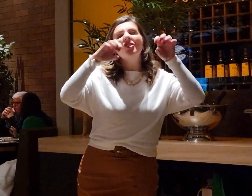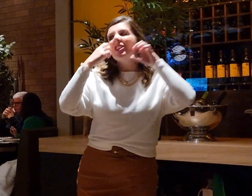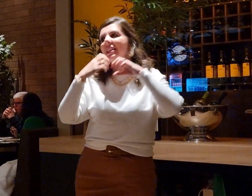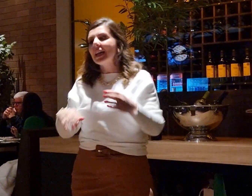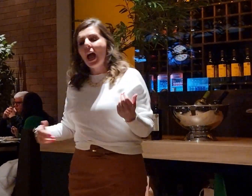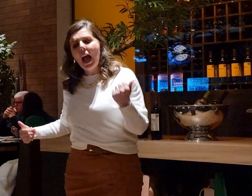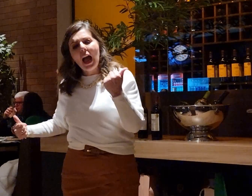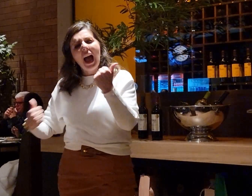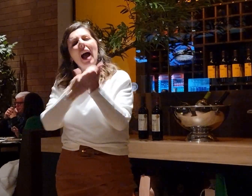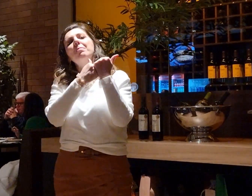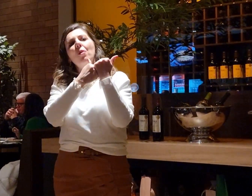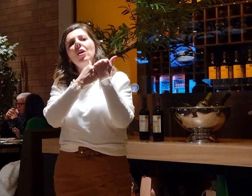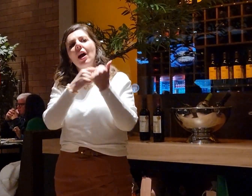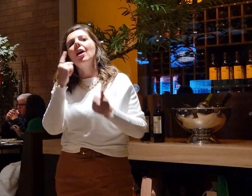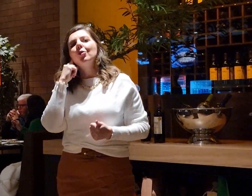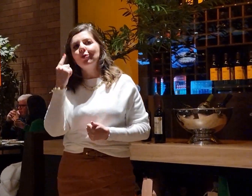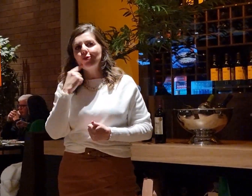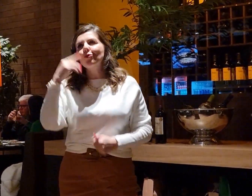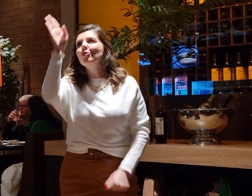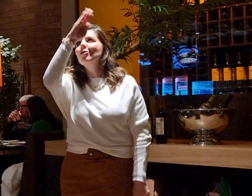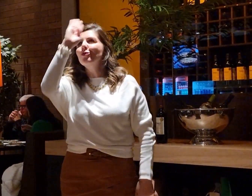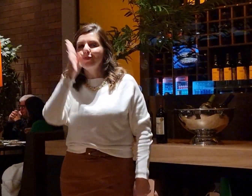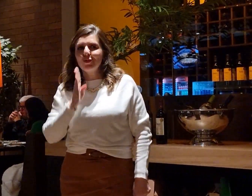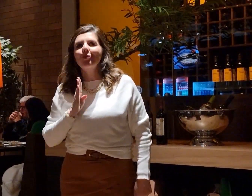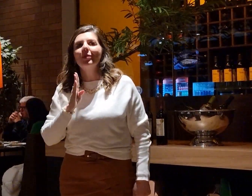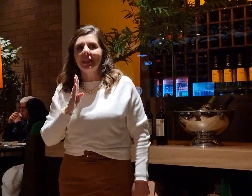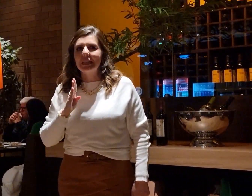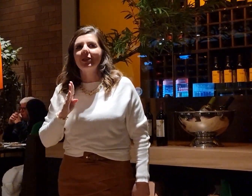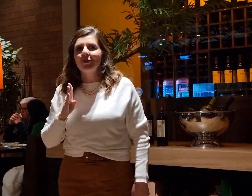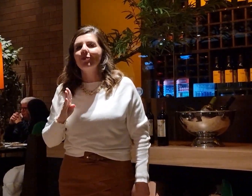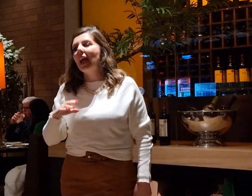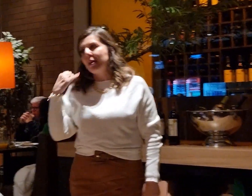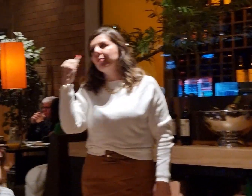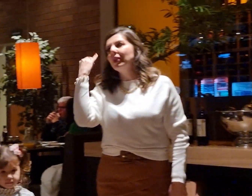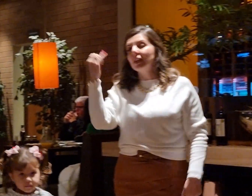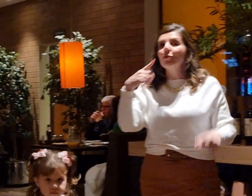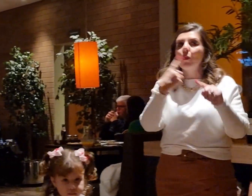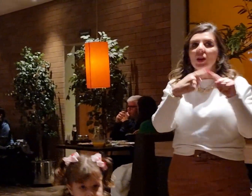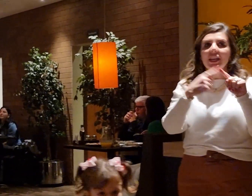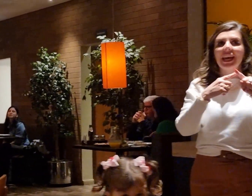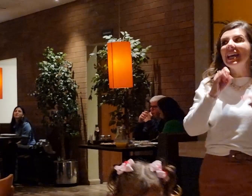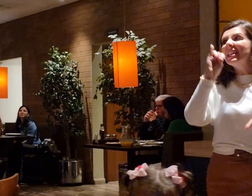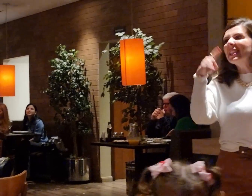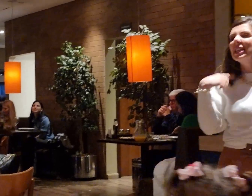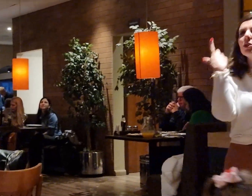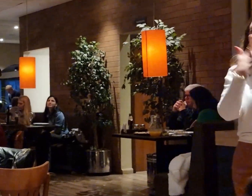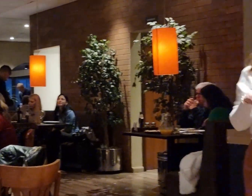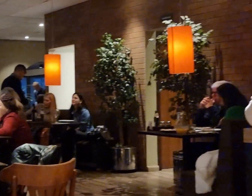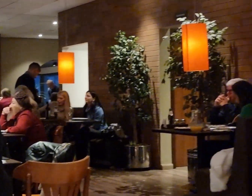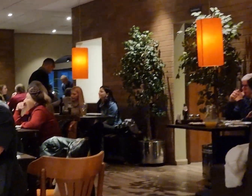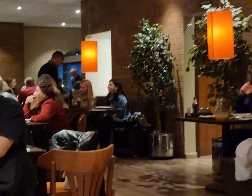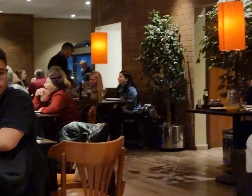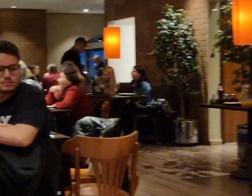1% é evangelizado. A maior não é evangelizada, a maior parte.